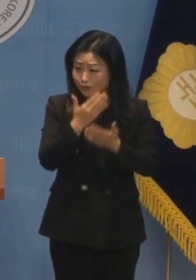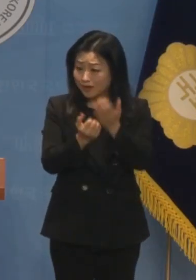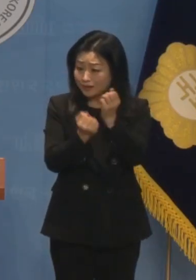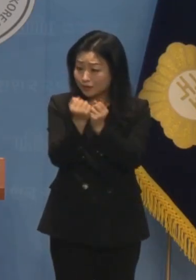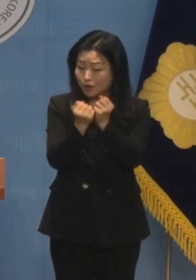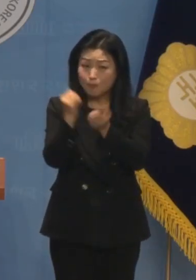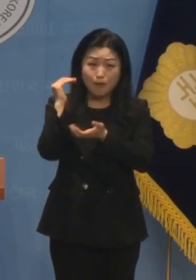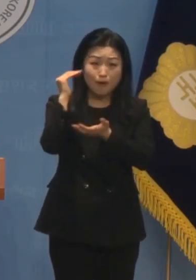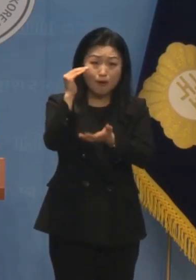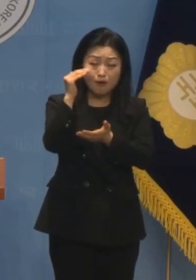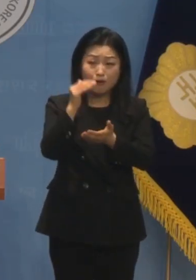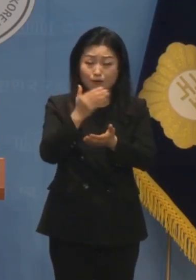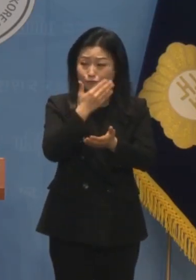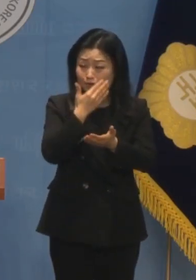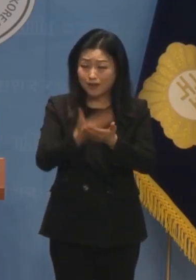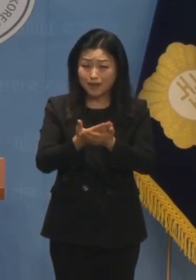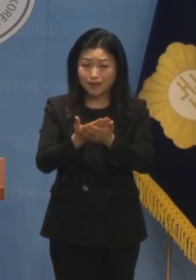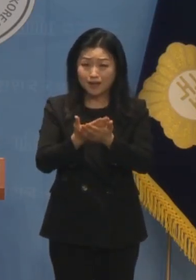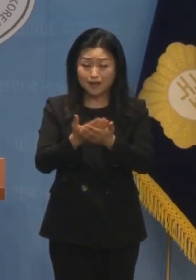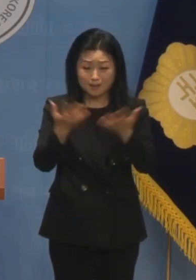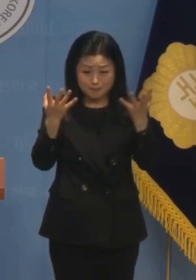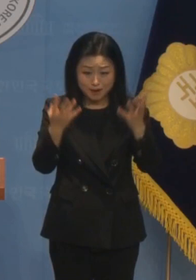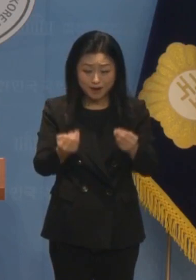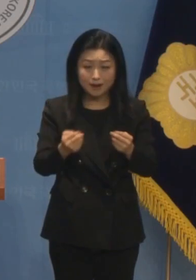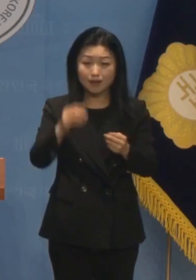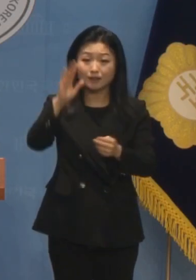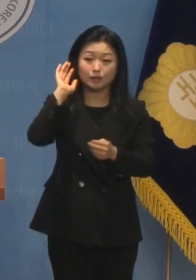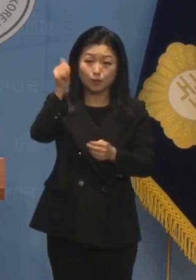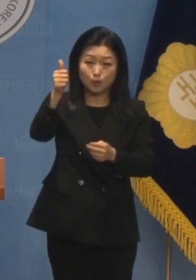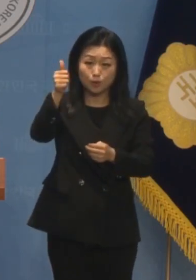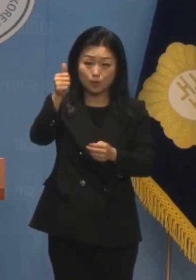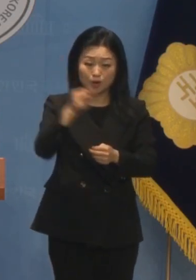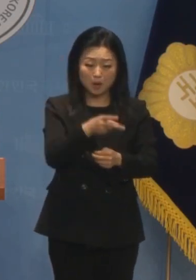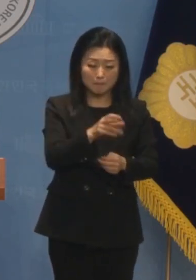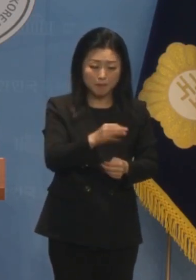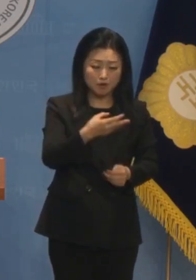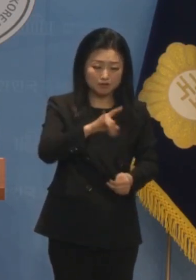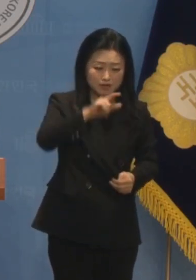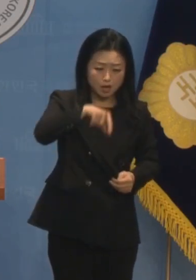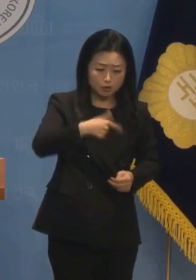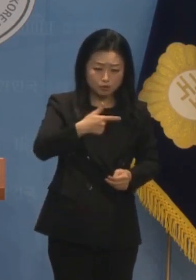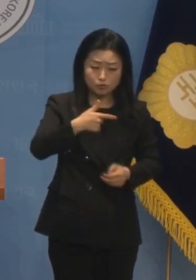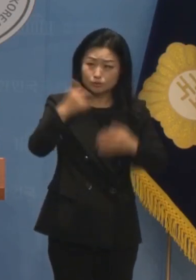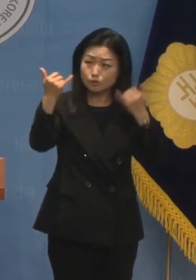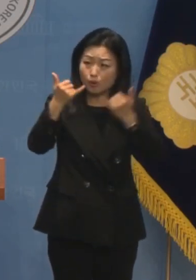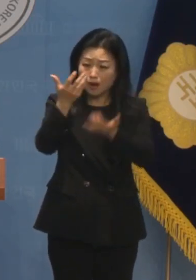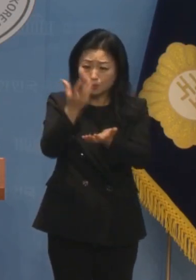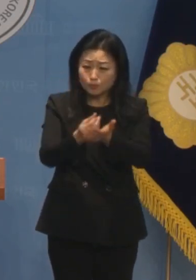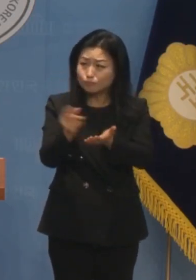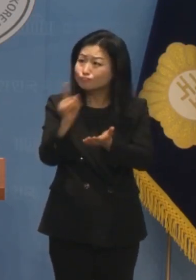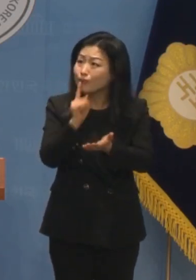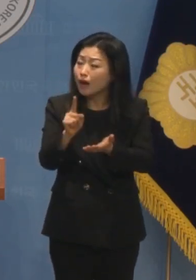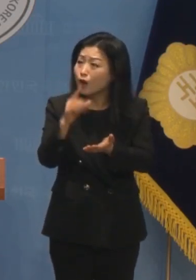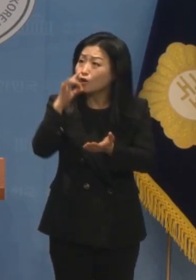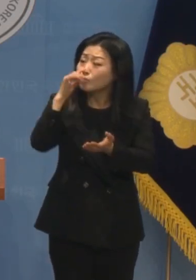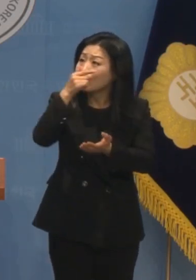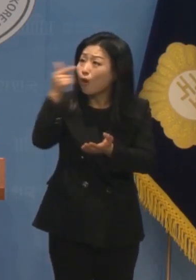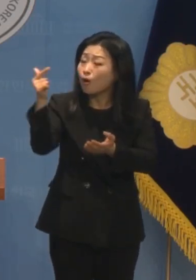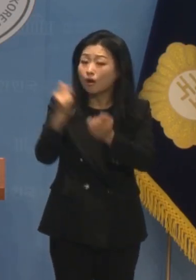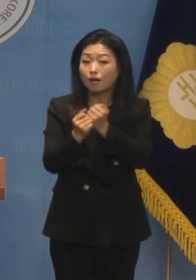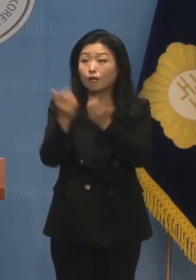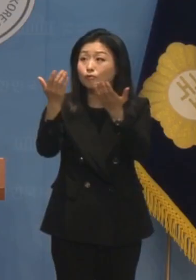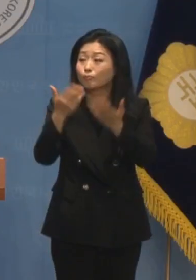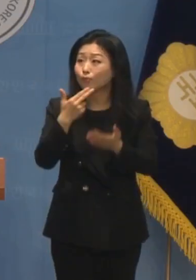얼마나 많습니까? 윤 대통령과 명태균 씨의 통화 녹취 등 국민이 궁금해하는 것도 너무나